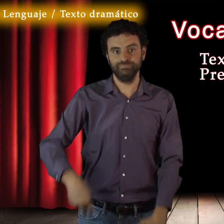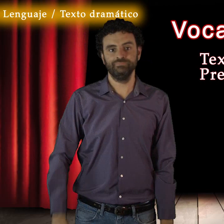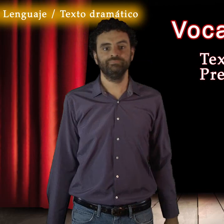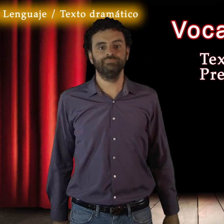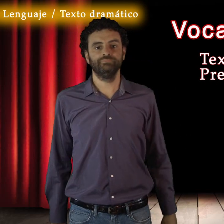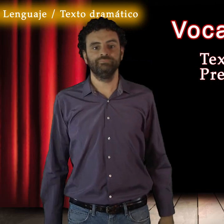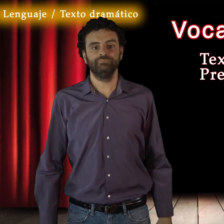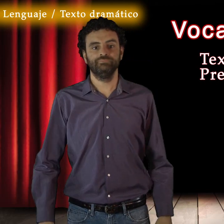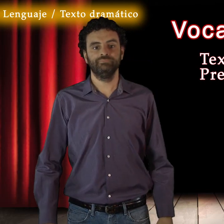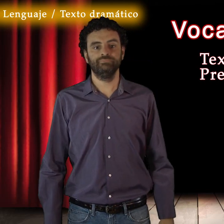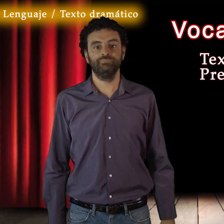teatral